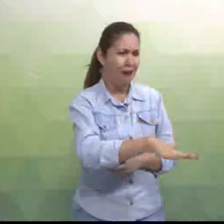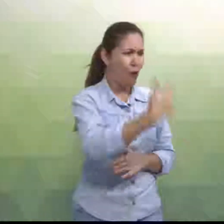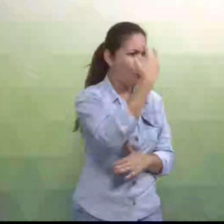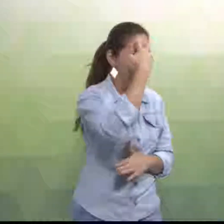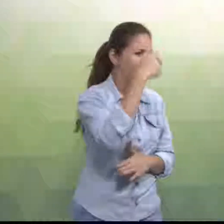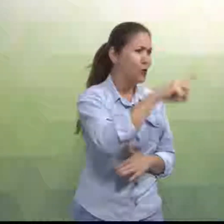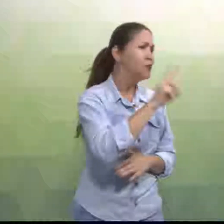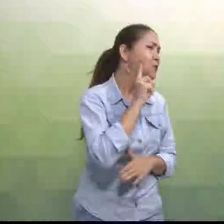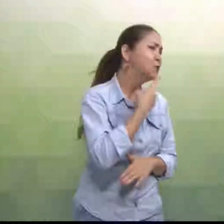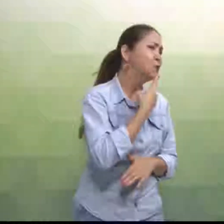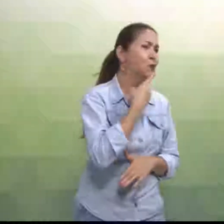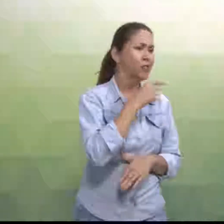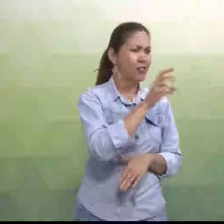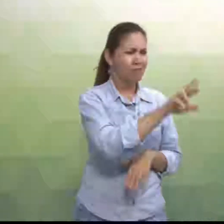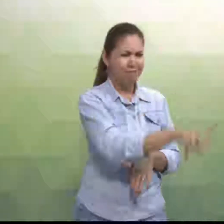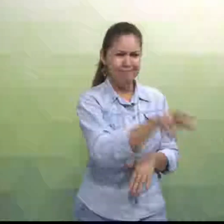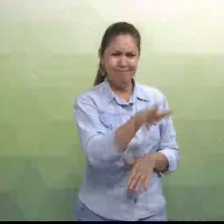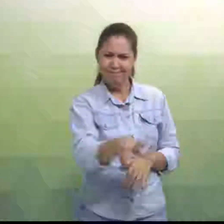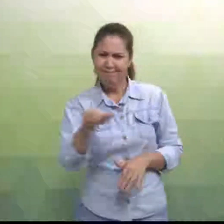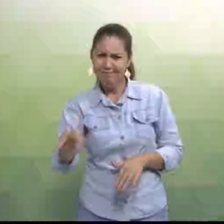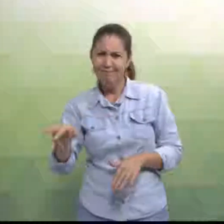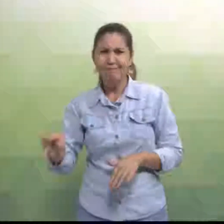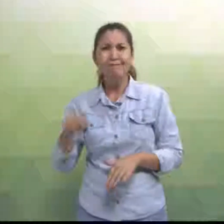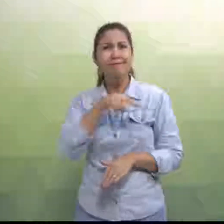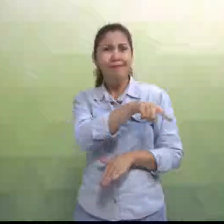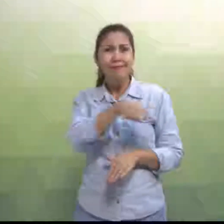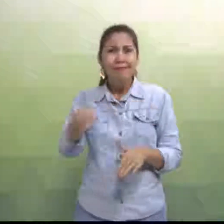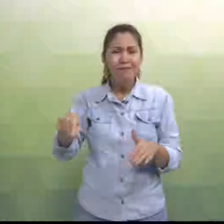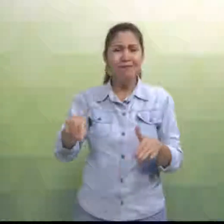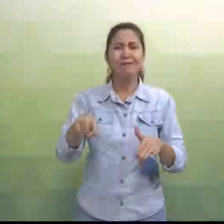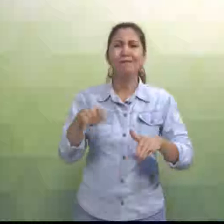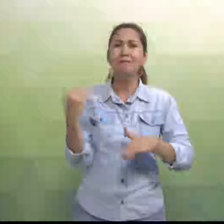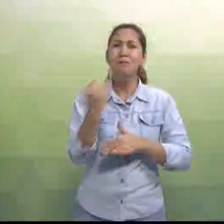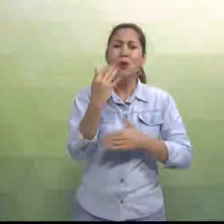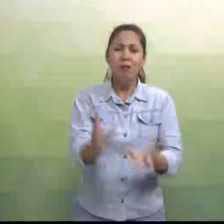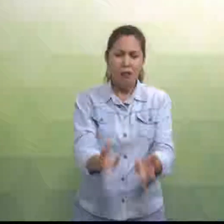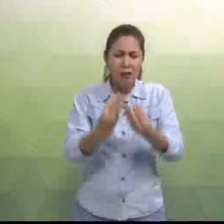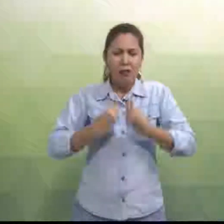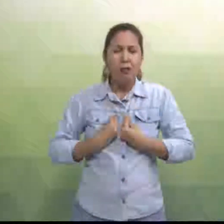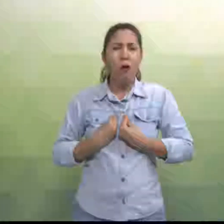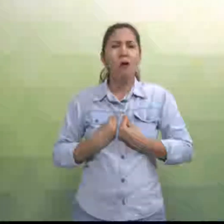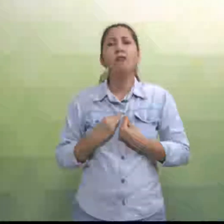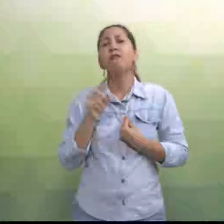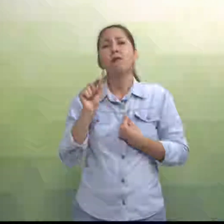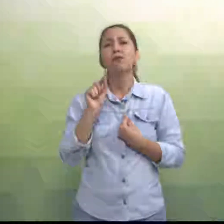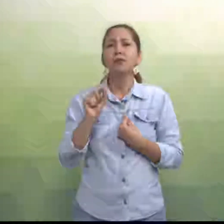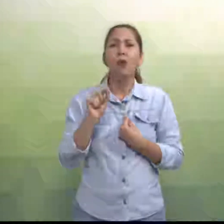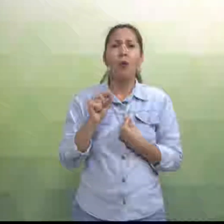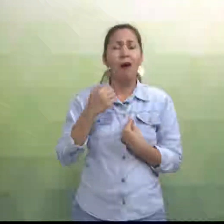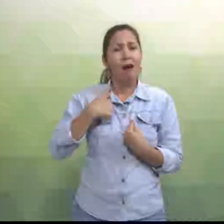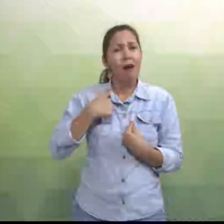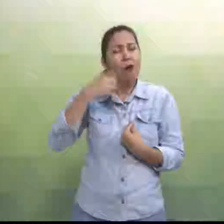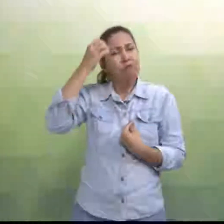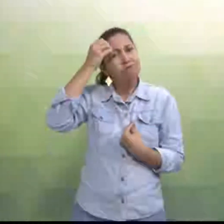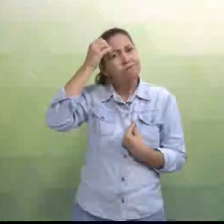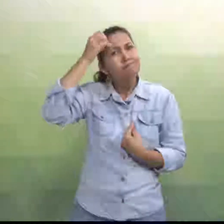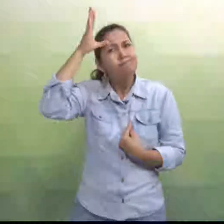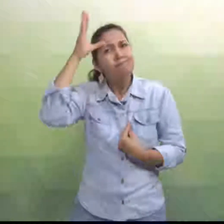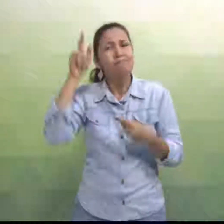surdos, escritores, que evidenciam a língua de sinais, a identidade surda, a cultura surda,